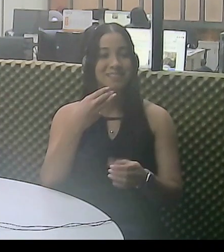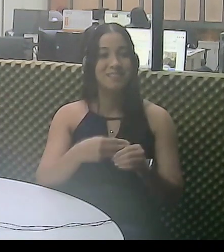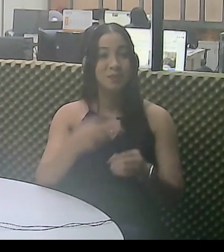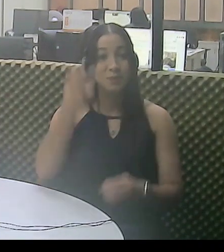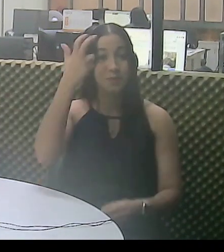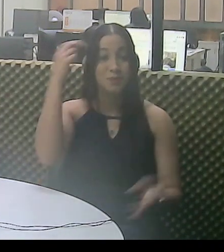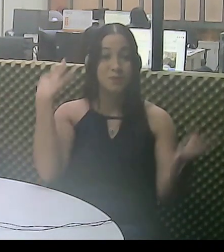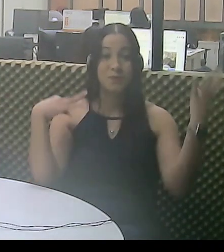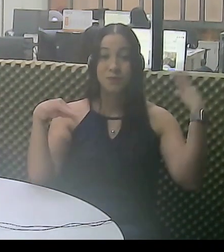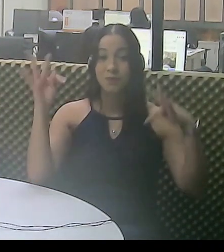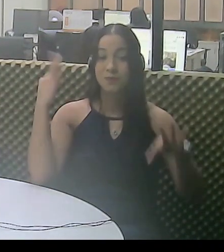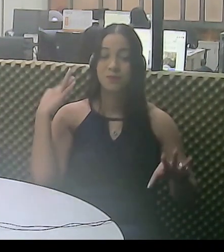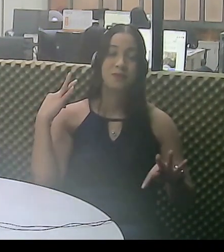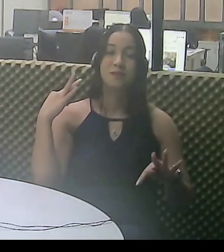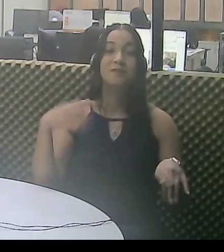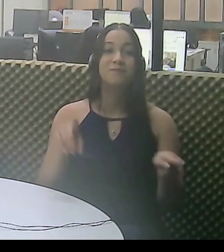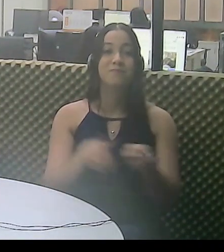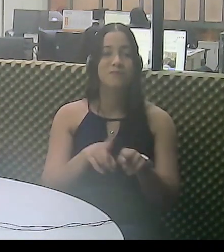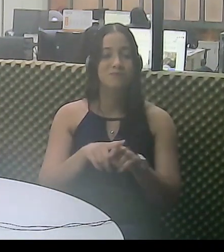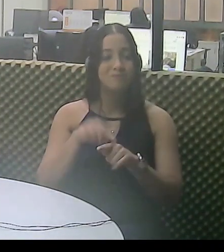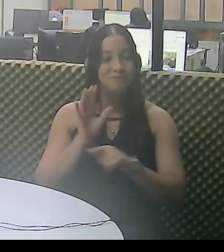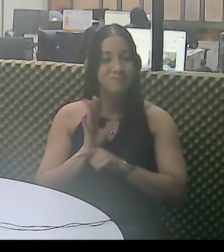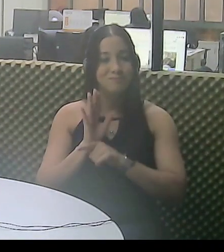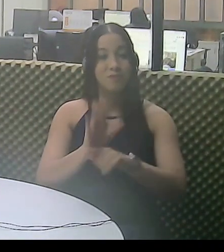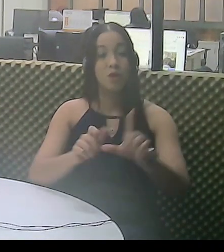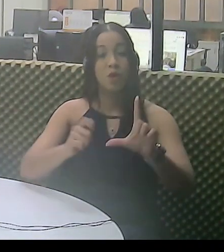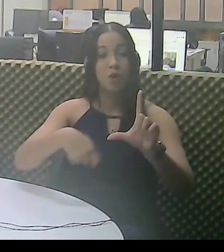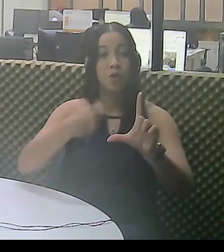Municipal de Cultura e Turismo, que também contribui com a